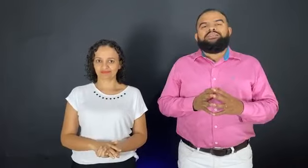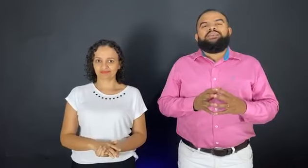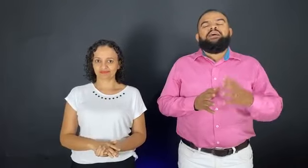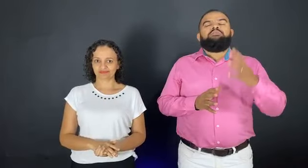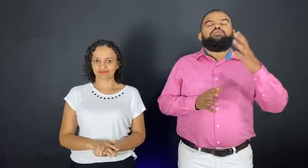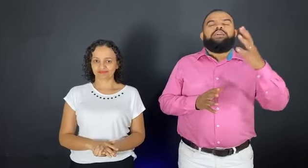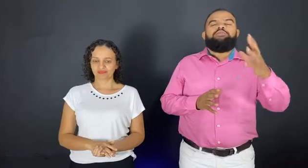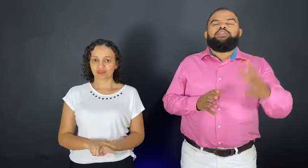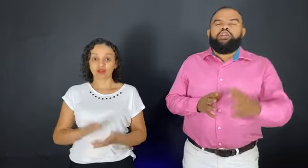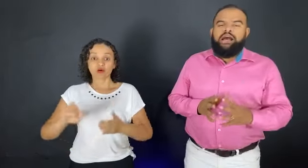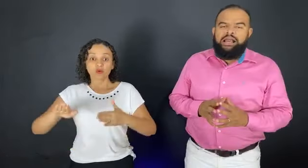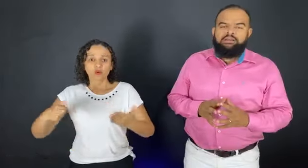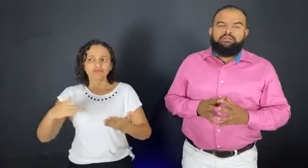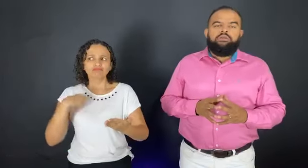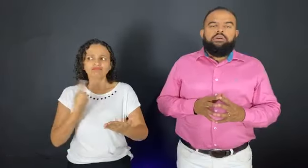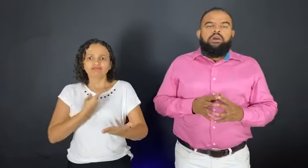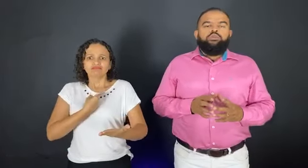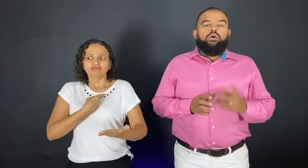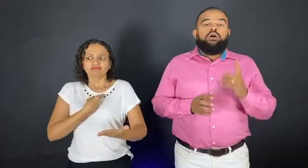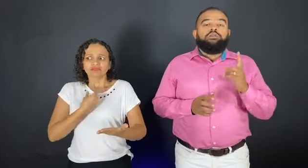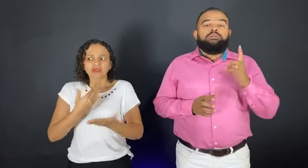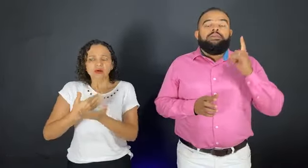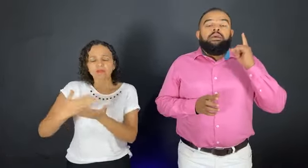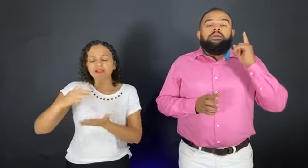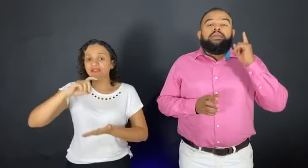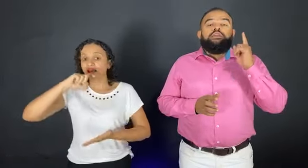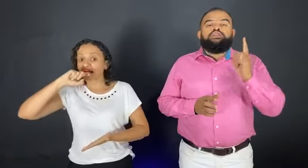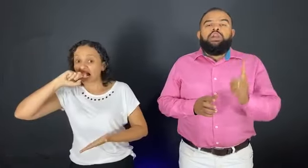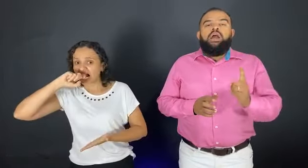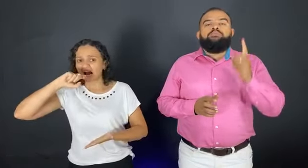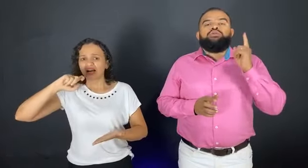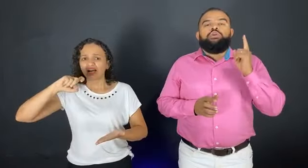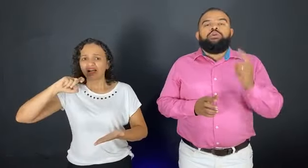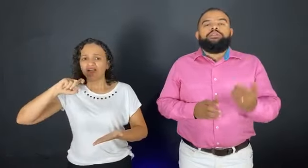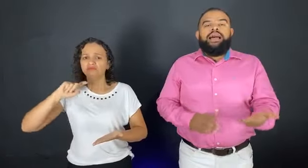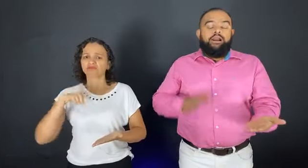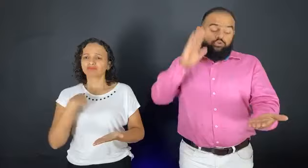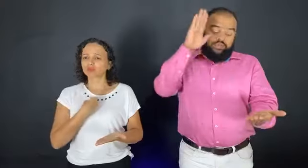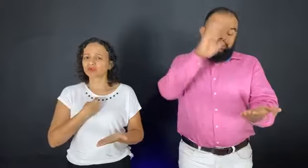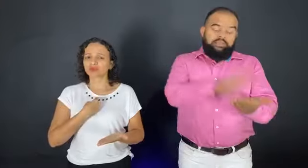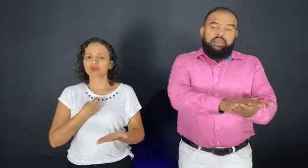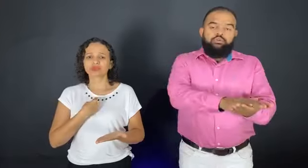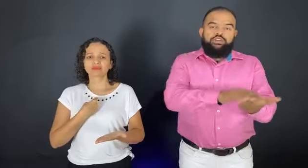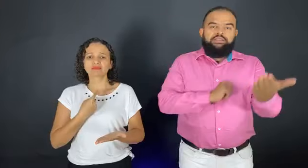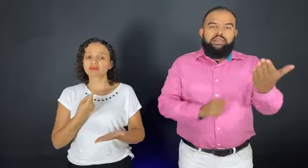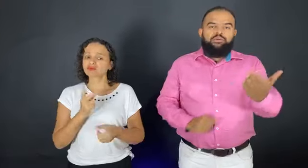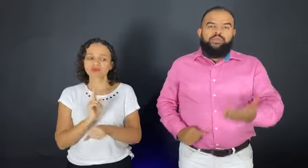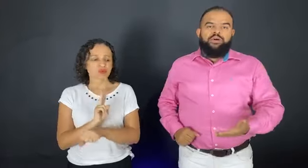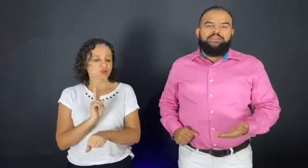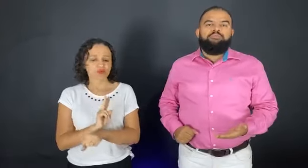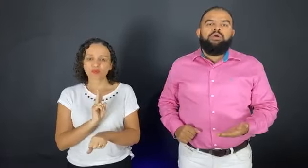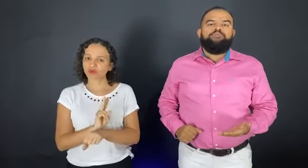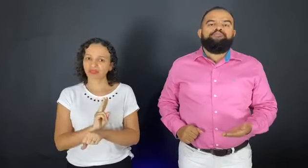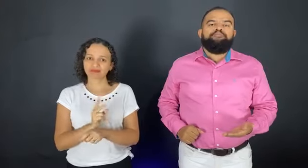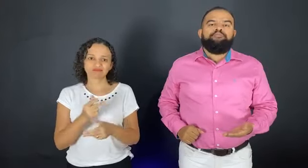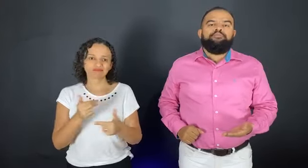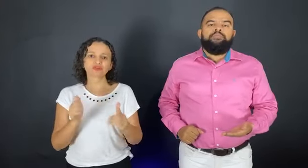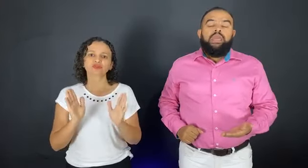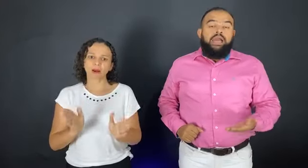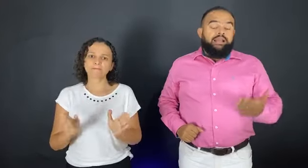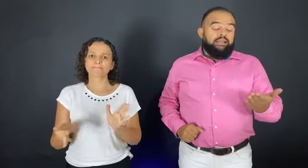nós começamos a invejar, nós deixamos de cuidar do que Deus já deu na nossa